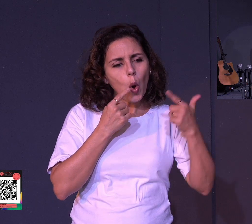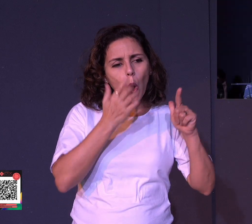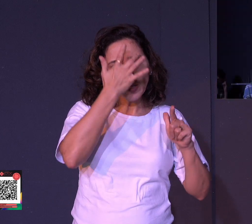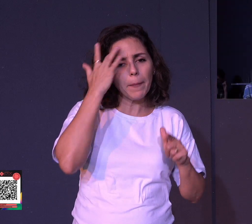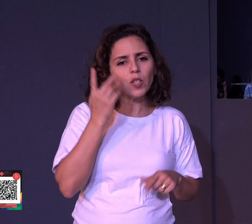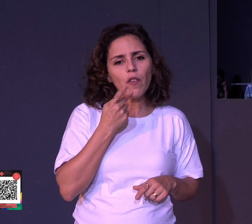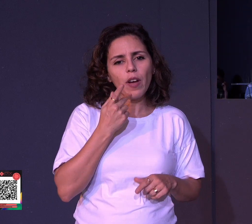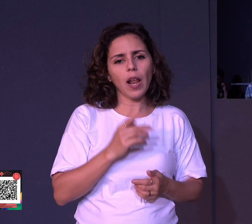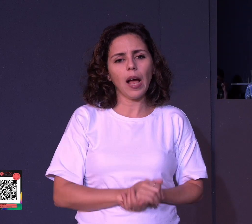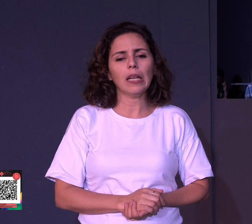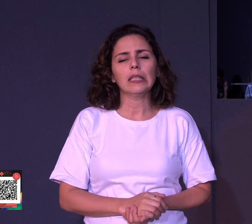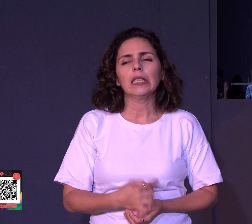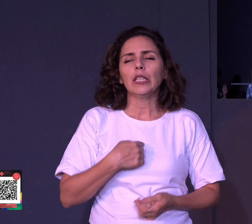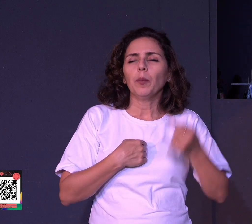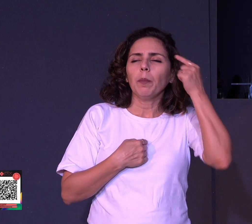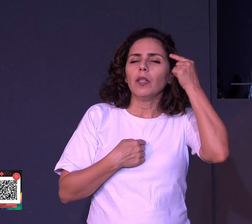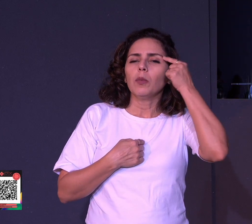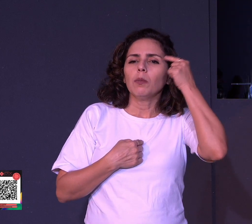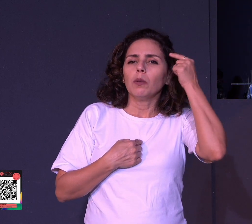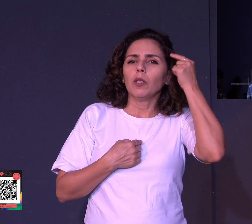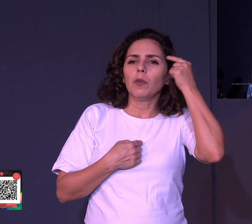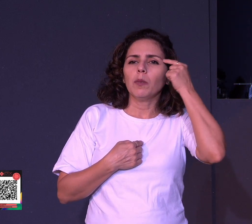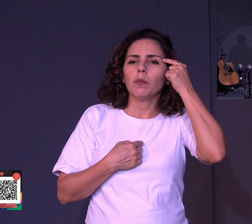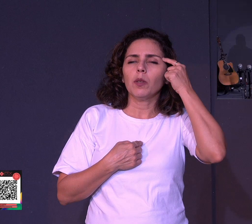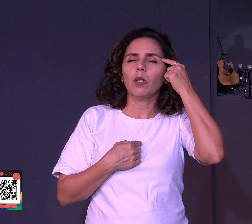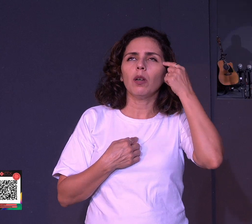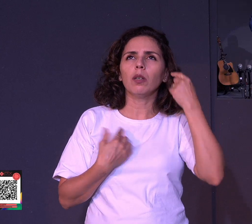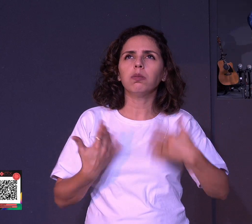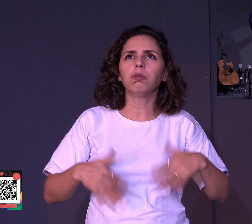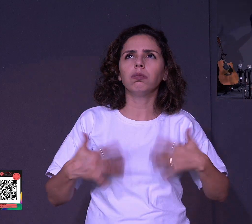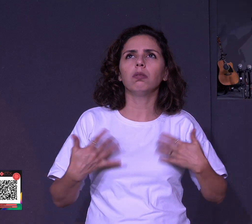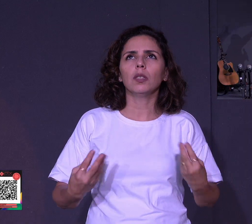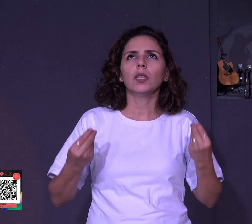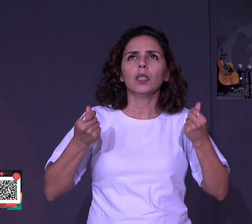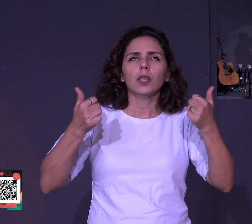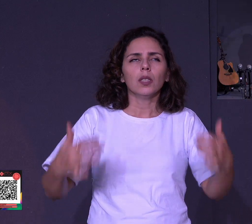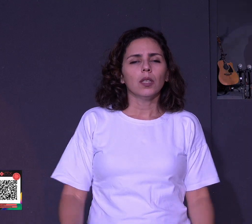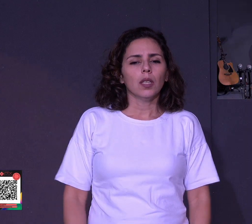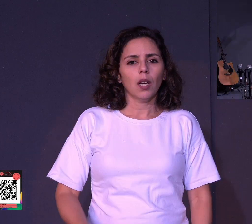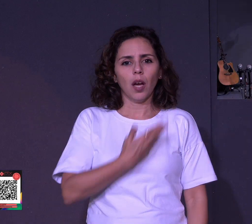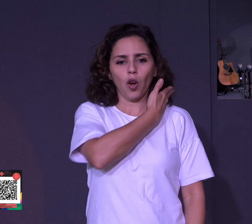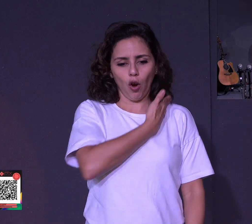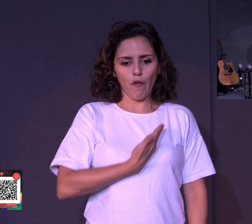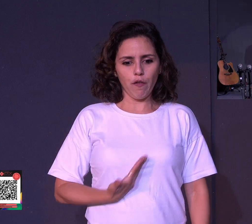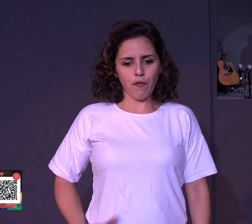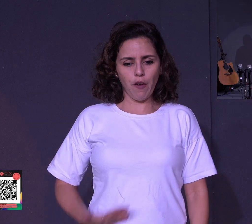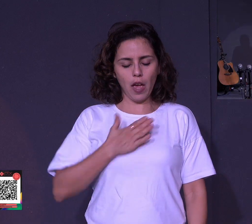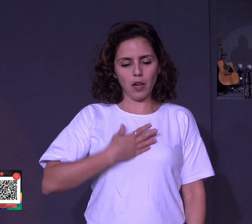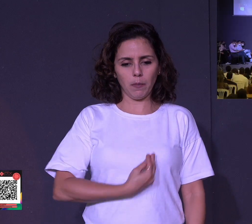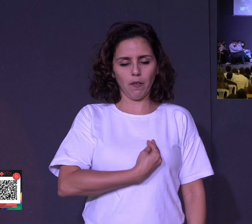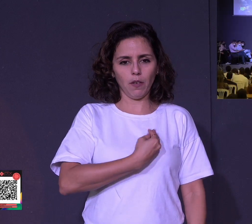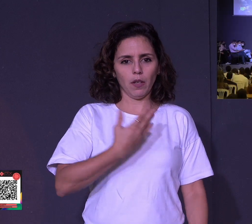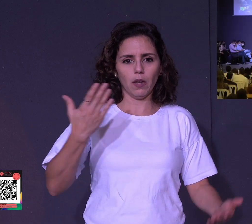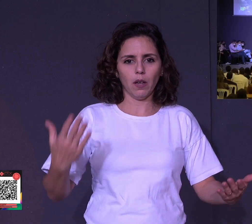Já viu? Quando uma coisa preenche a tua mente de uma forma que você quer pegar um outro caminho, faça mesmo. Ó, irmão, faça isso com